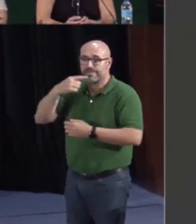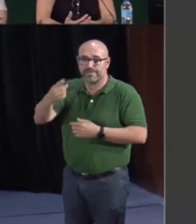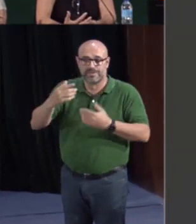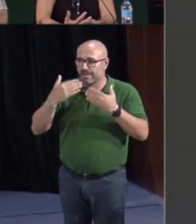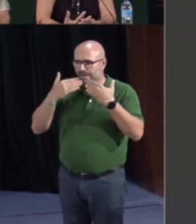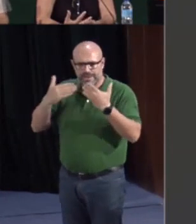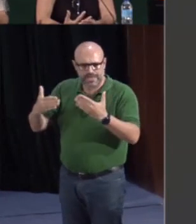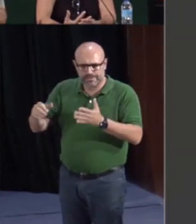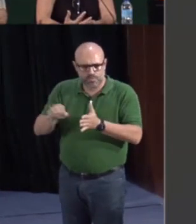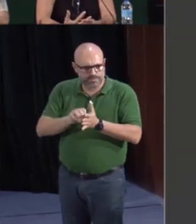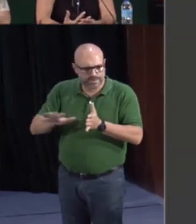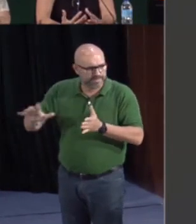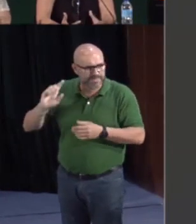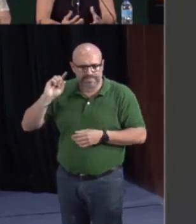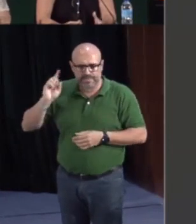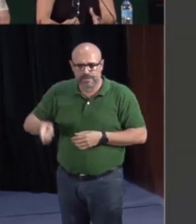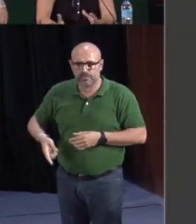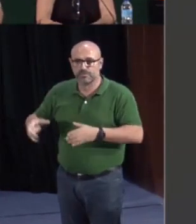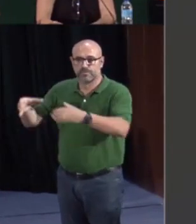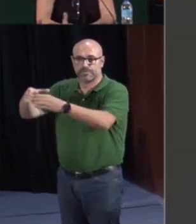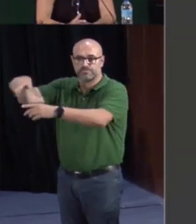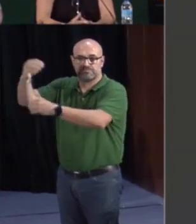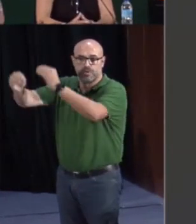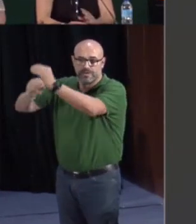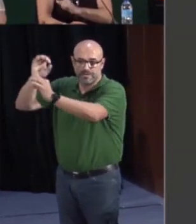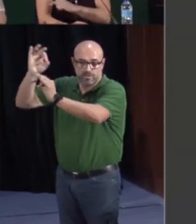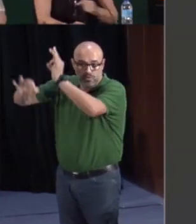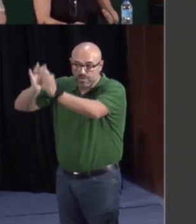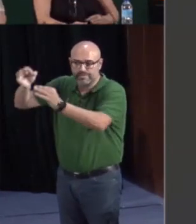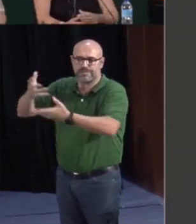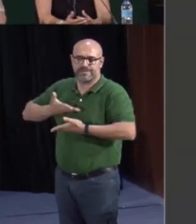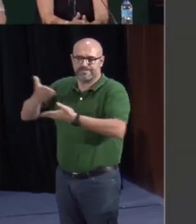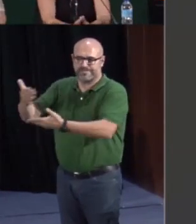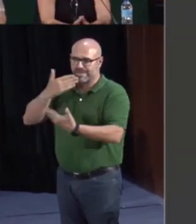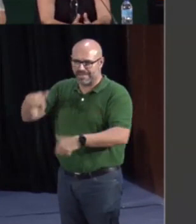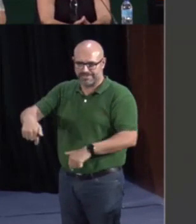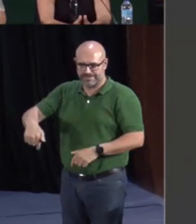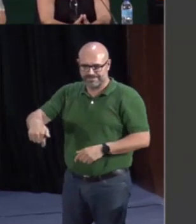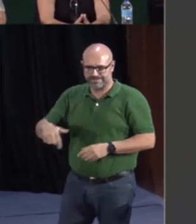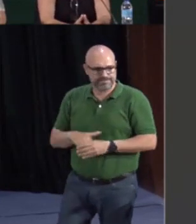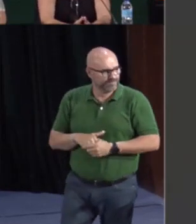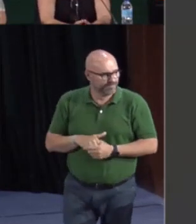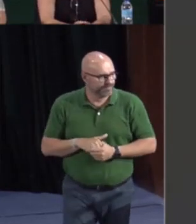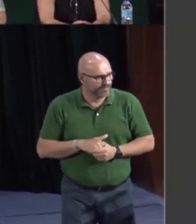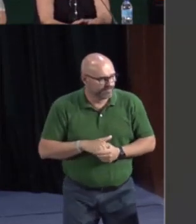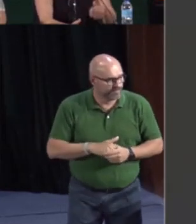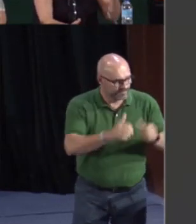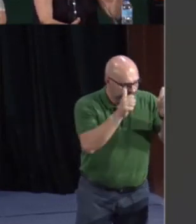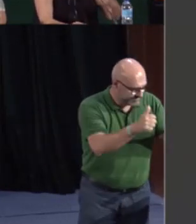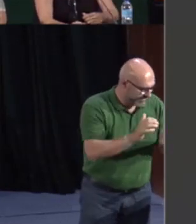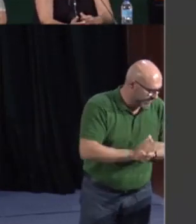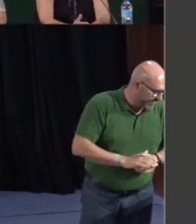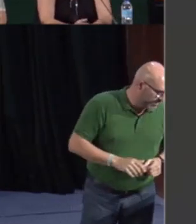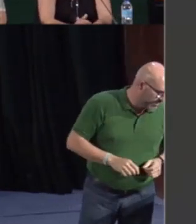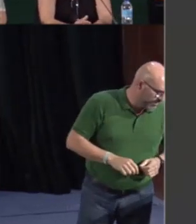un instituto y damos clases en el ciclo de mediación comunicativa, nosotras tres. María Angustia lo hace en el Instituto de Alhambra en Granada